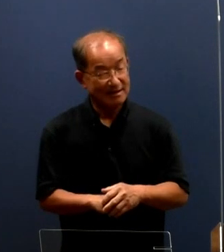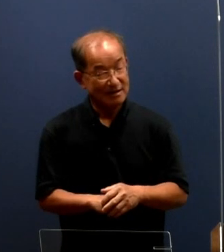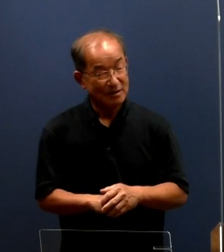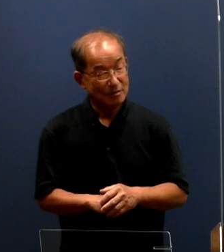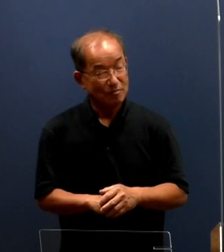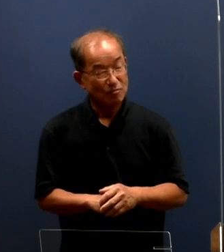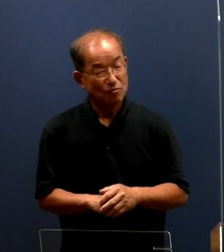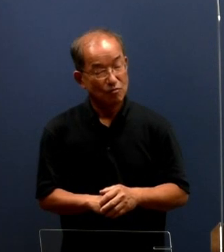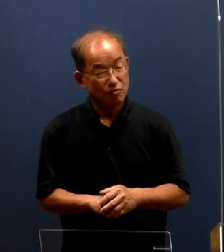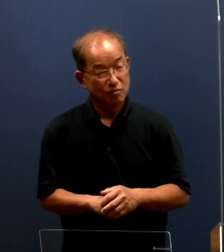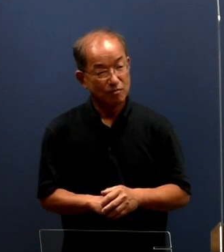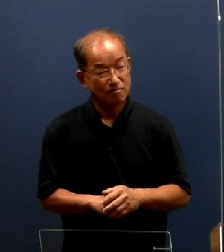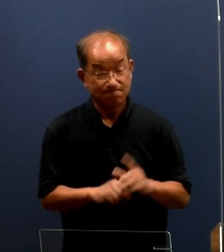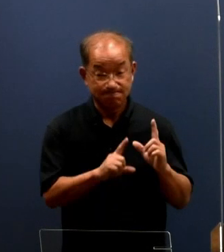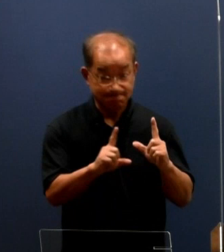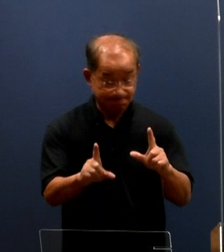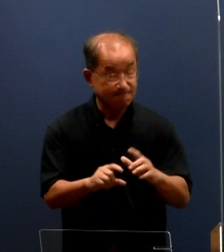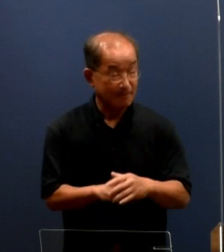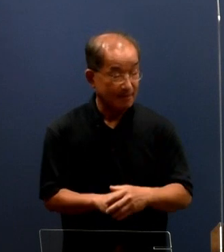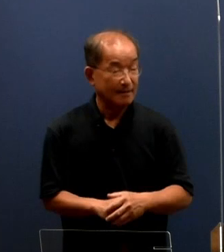けな、